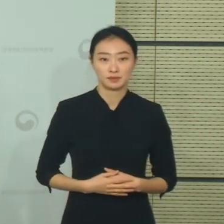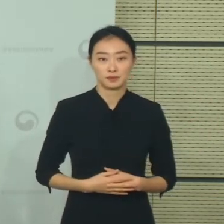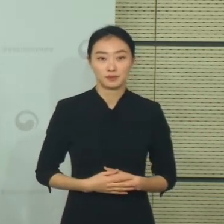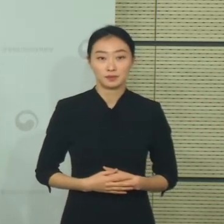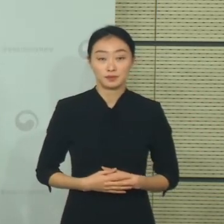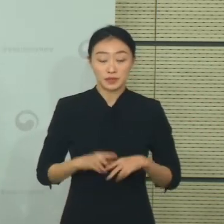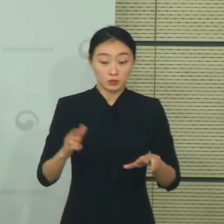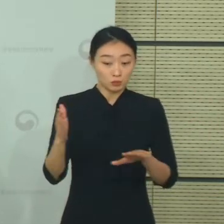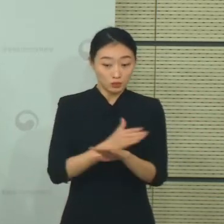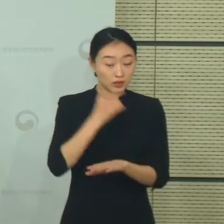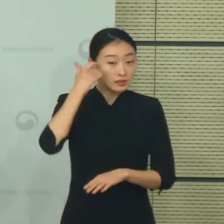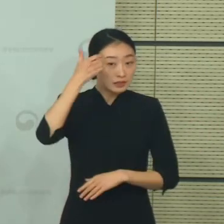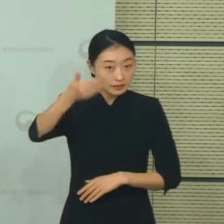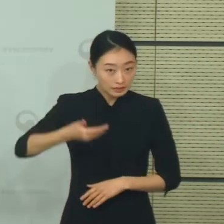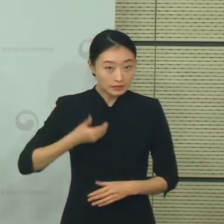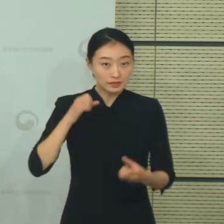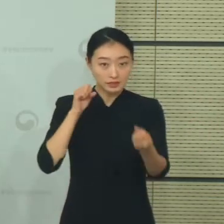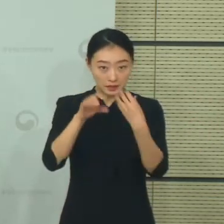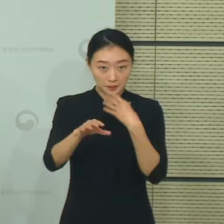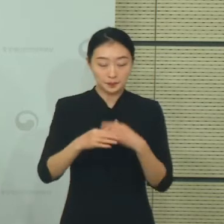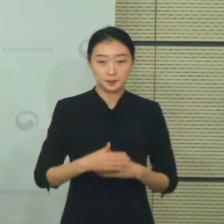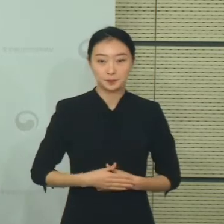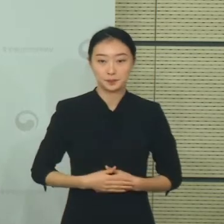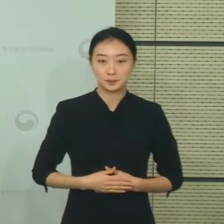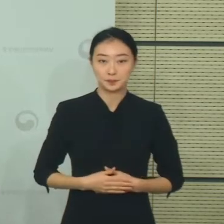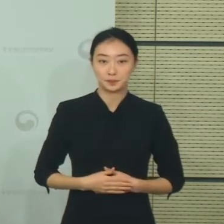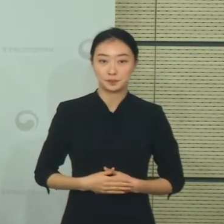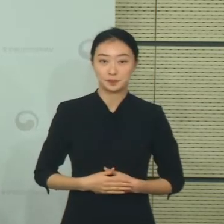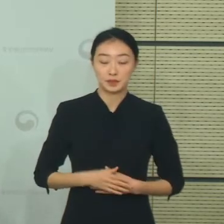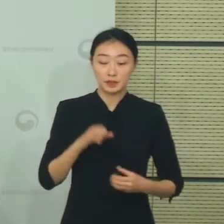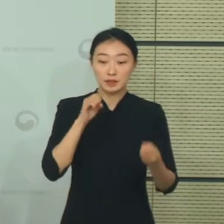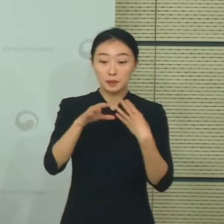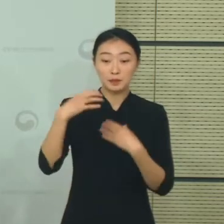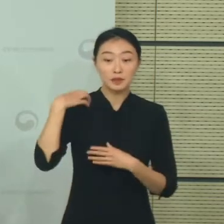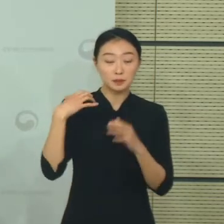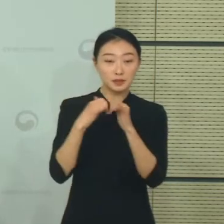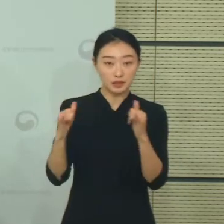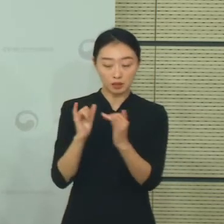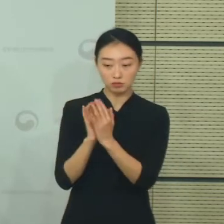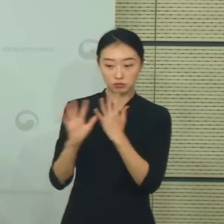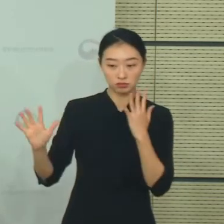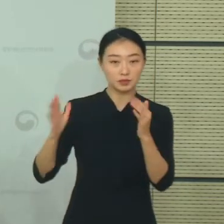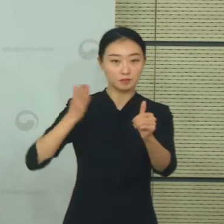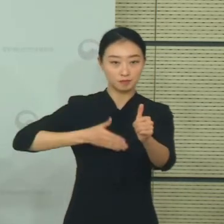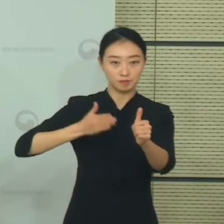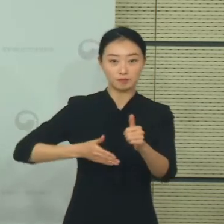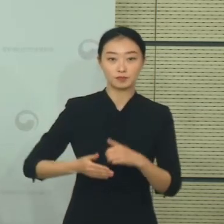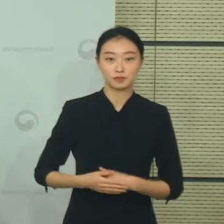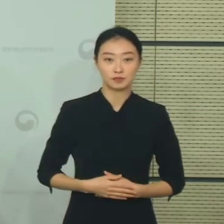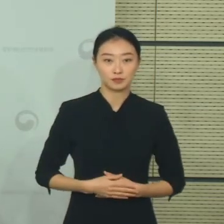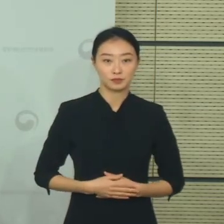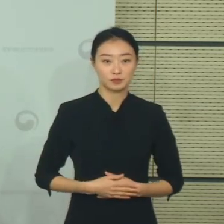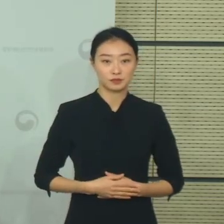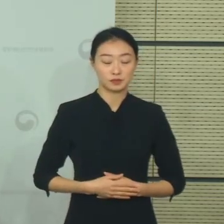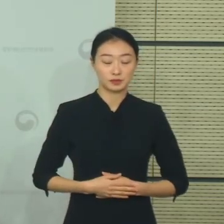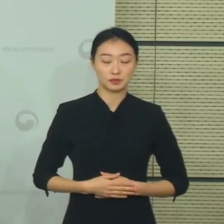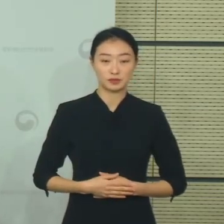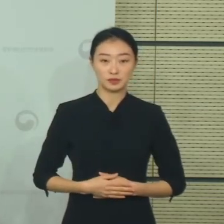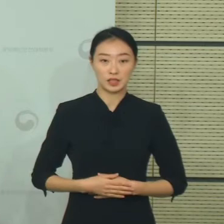네, 지금부터 질의응답 시간을 가지겠습니다. 배석자분들은 단상 위로 올라와 주시기 바랍니다. 먼저 1시